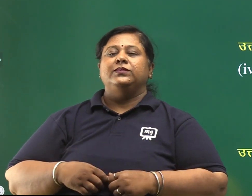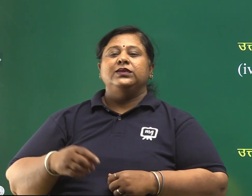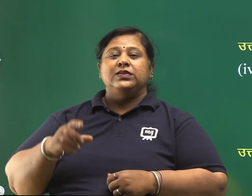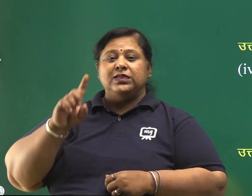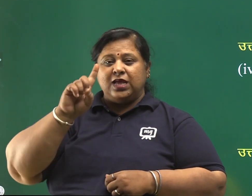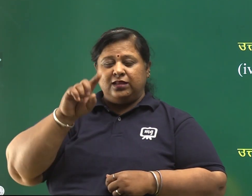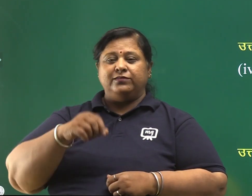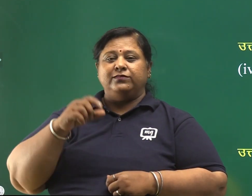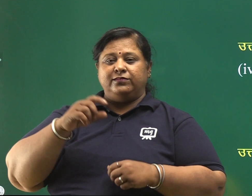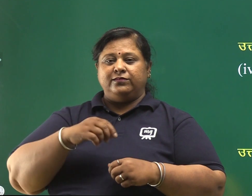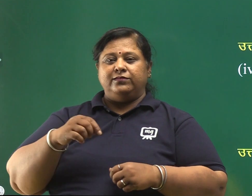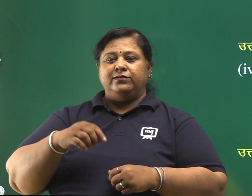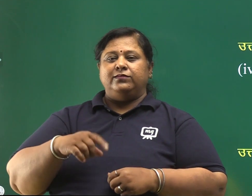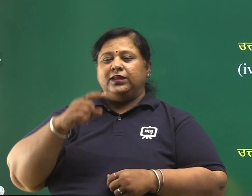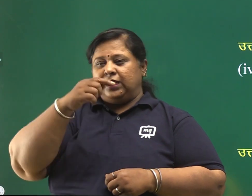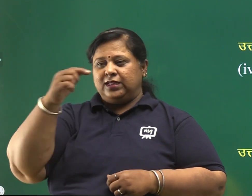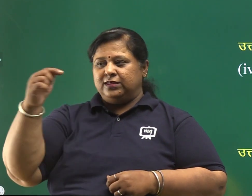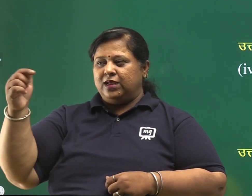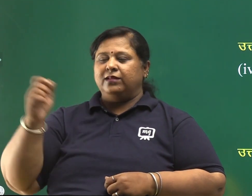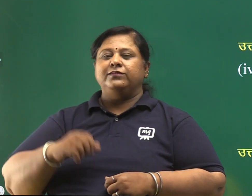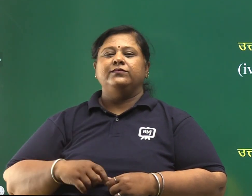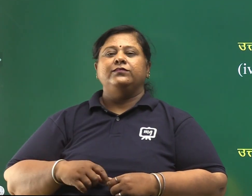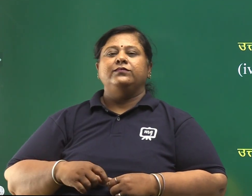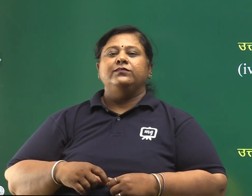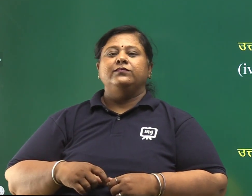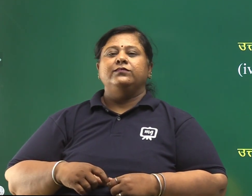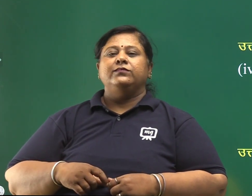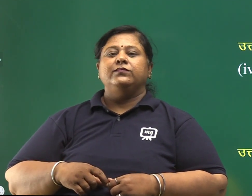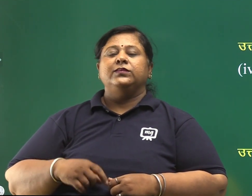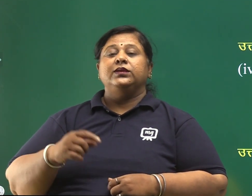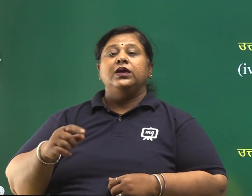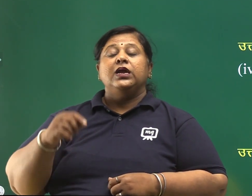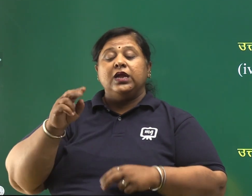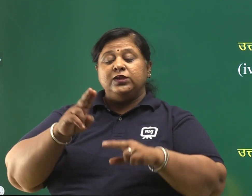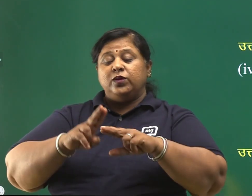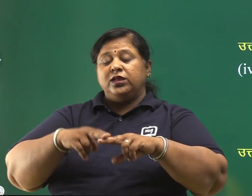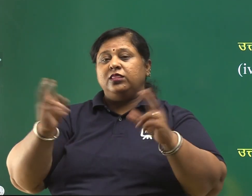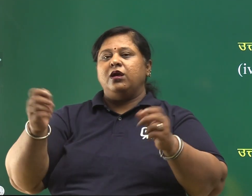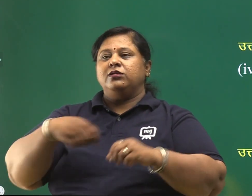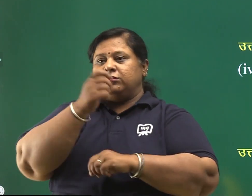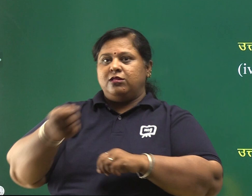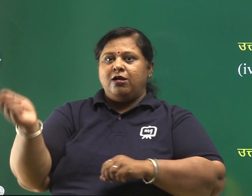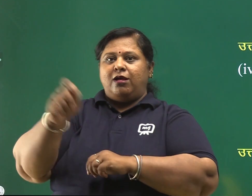सन रिक्त स्थान के स्वाधीनता संग्राम